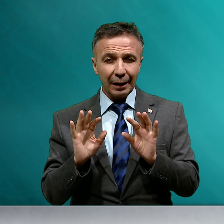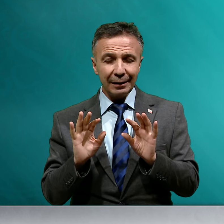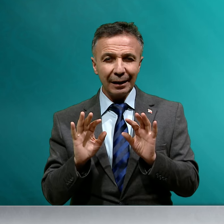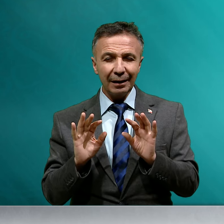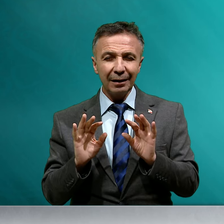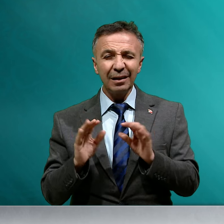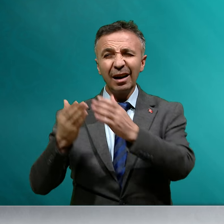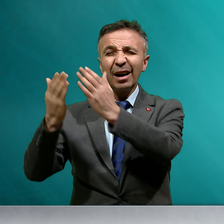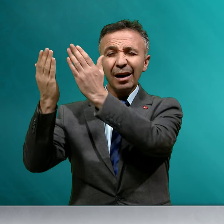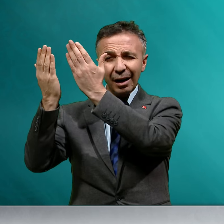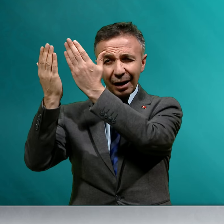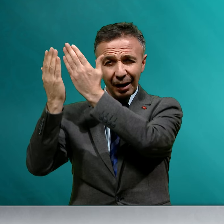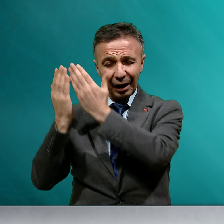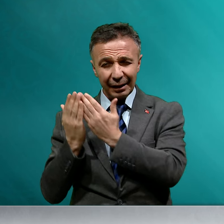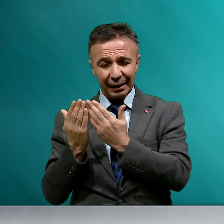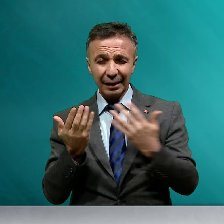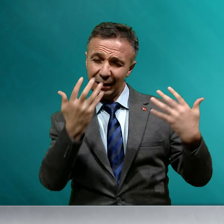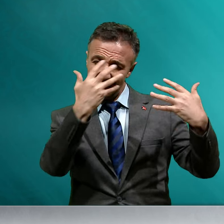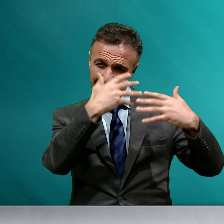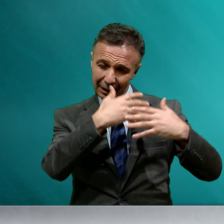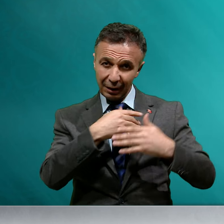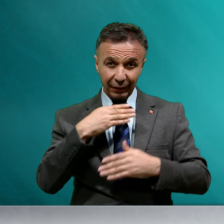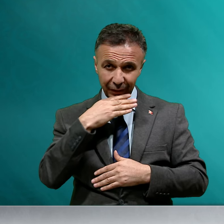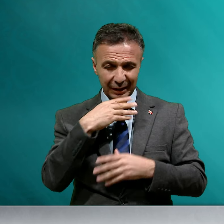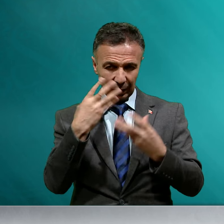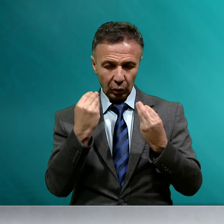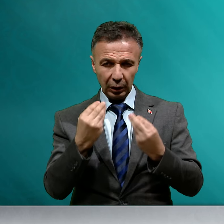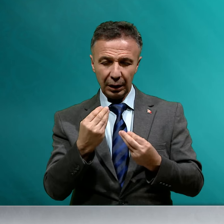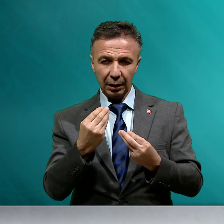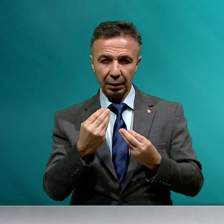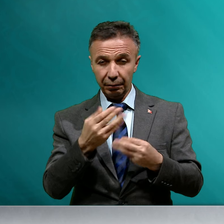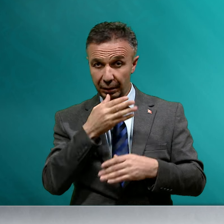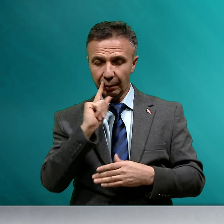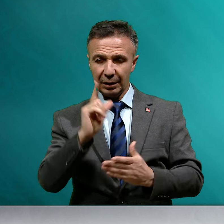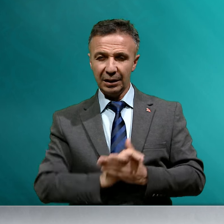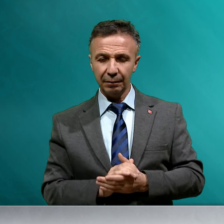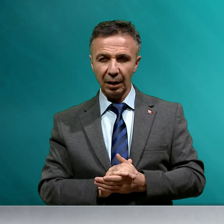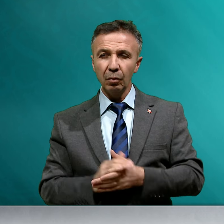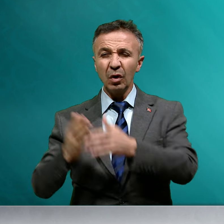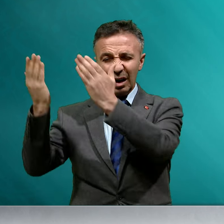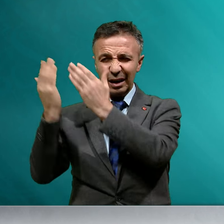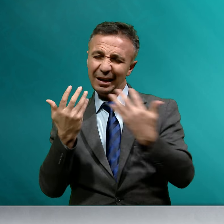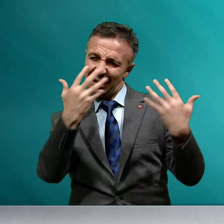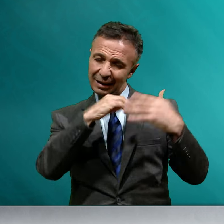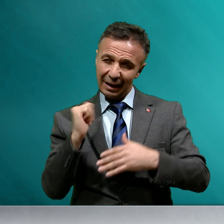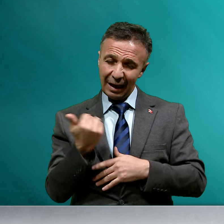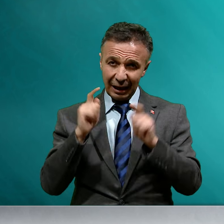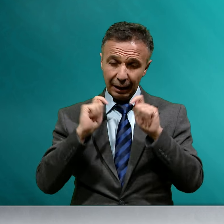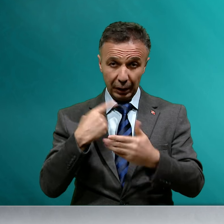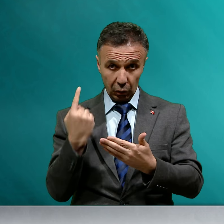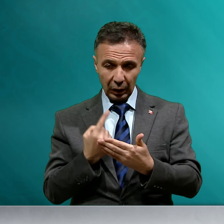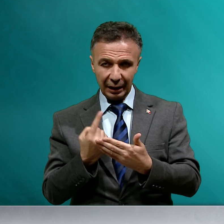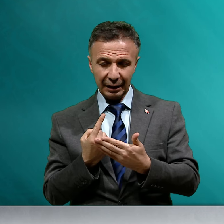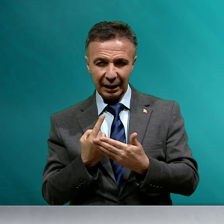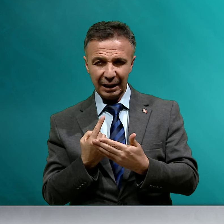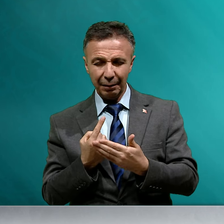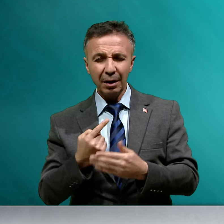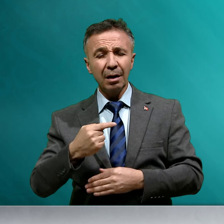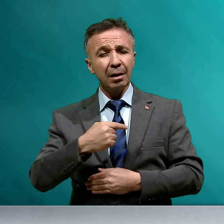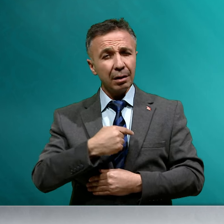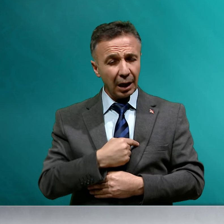Kadir gecesini bir fırsat olarak görelim. Bu geceyi değerli kılan Kur'an-ı Kerim'i